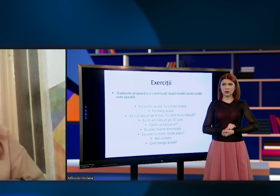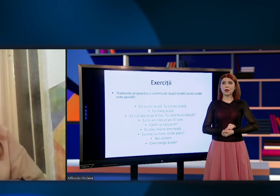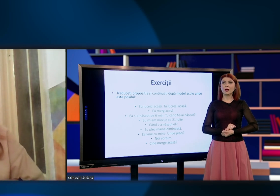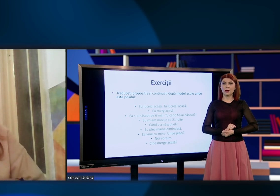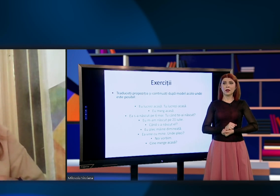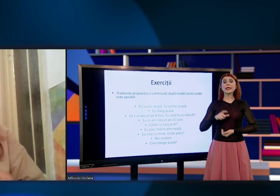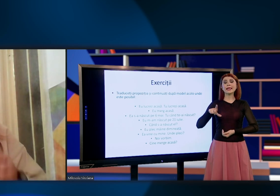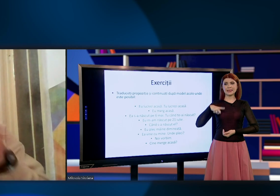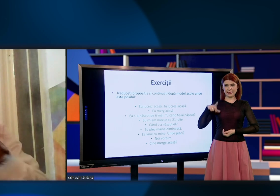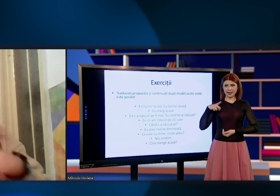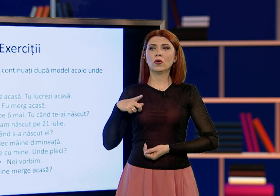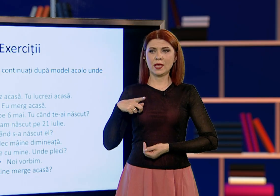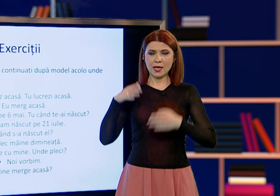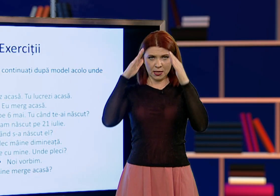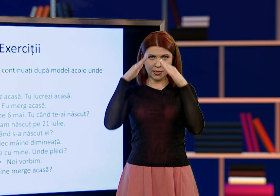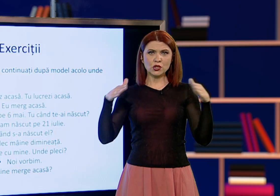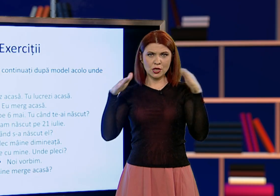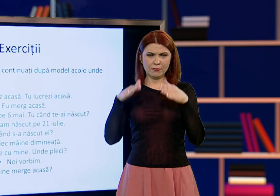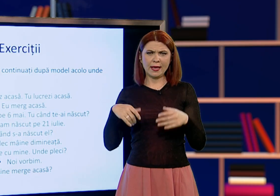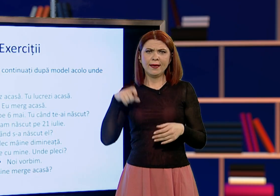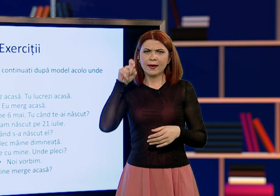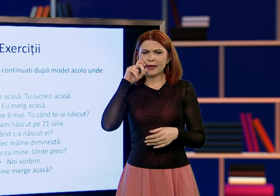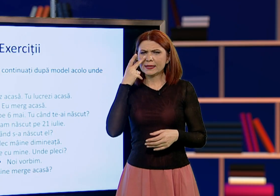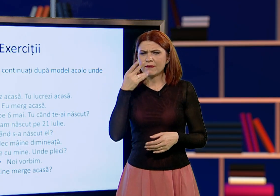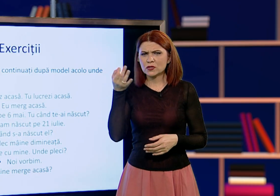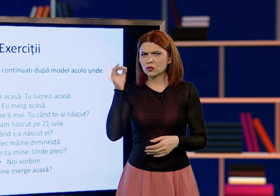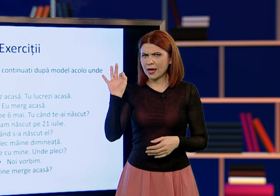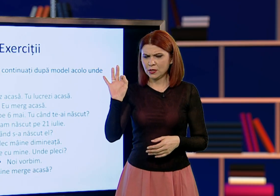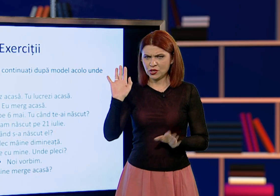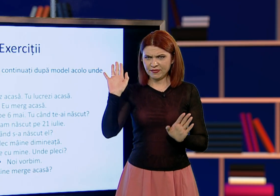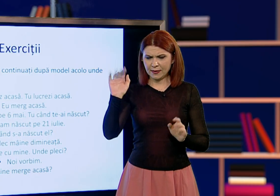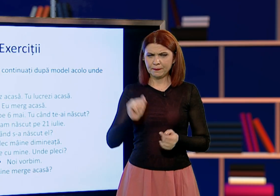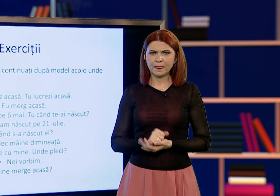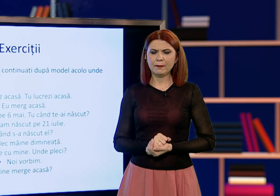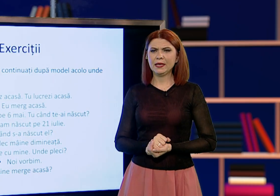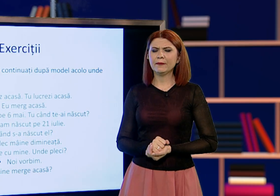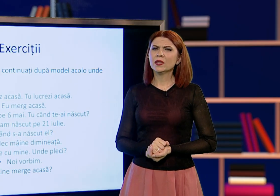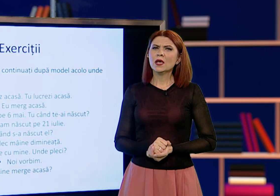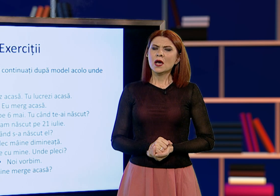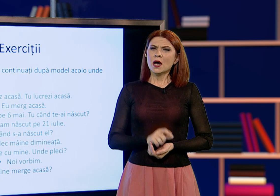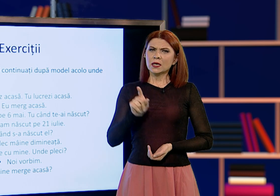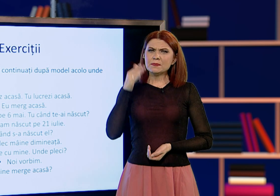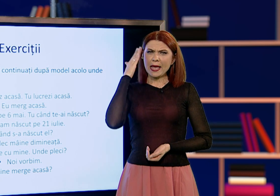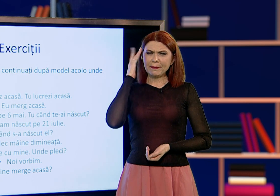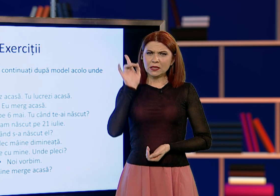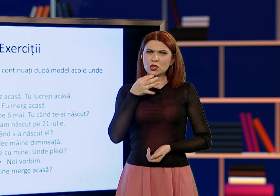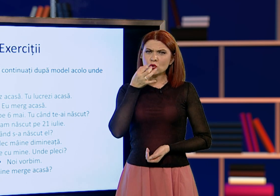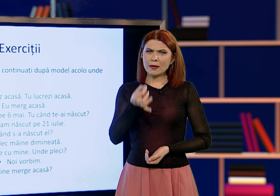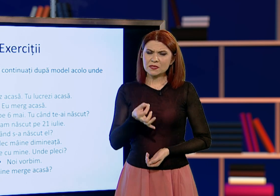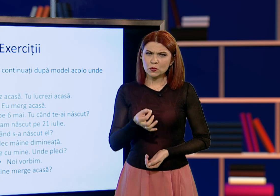Este Este ok decembrie cred că am văzut Altceva bine Îți mai amintești cum am